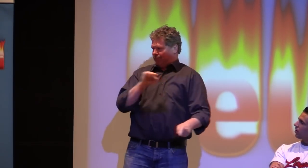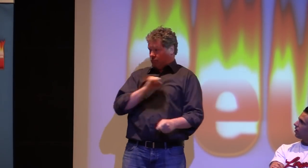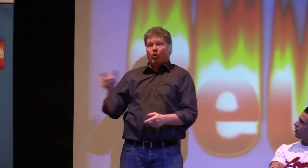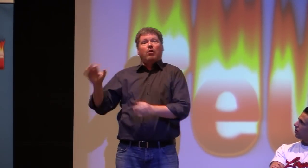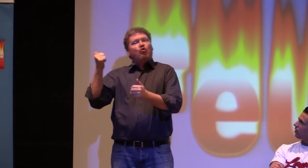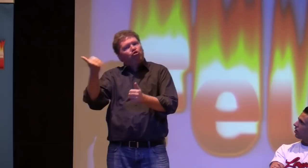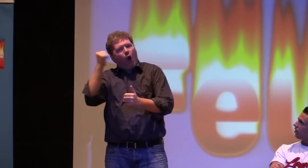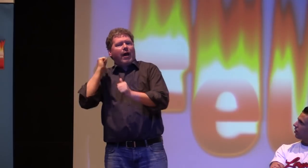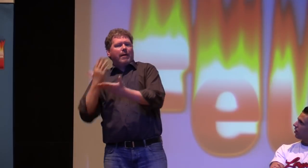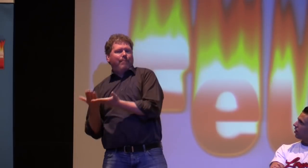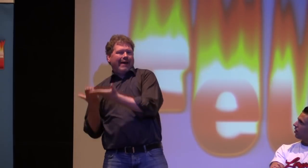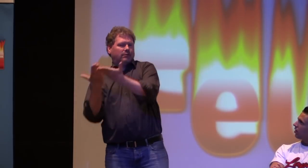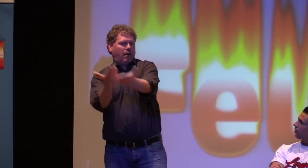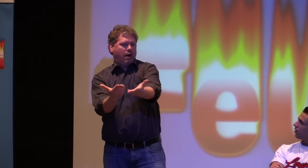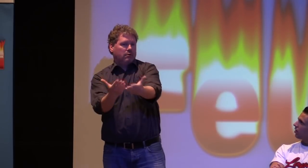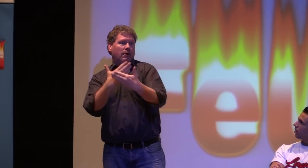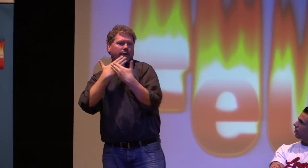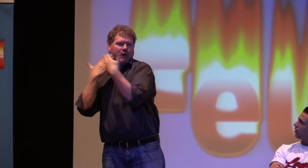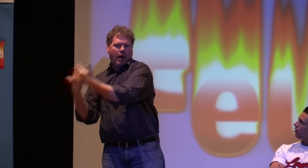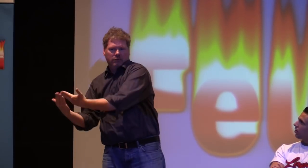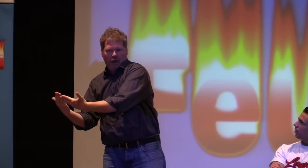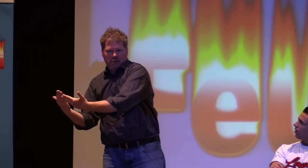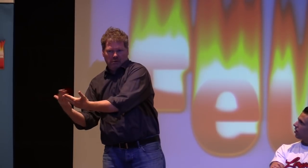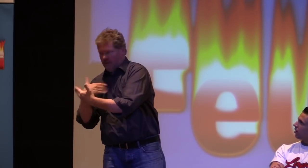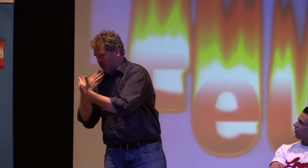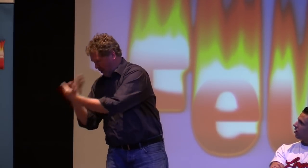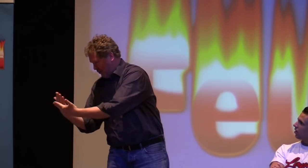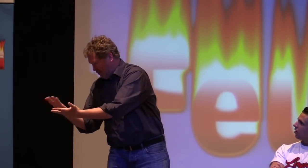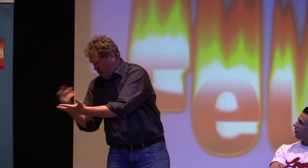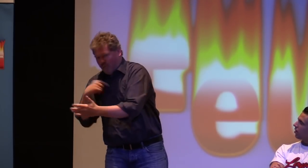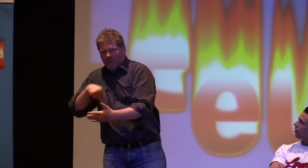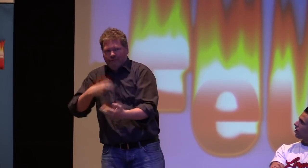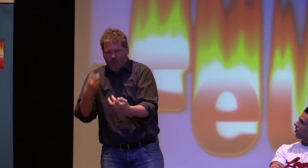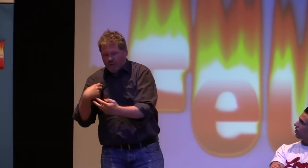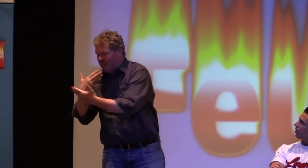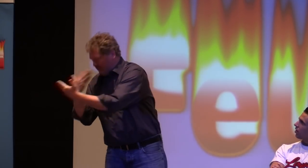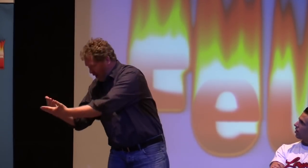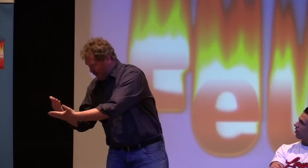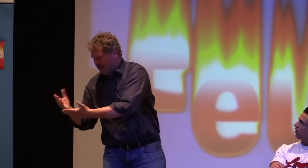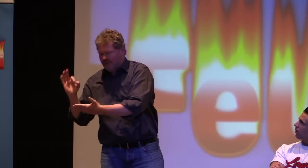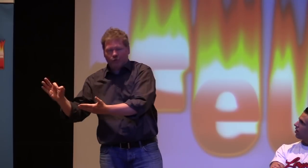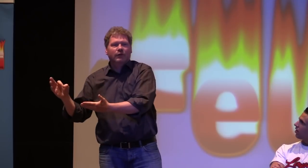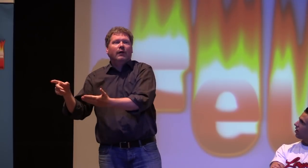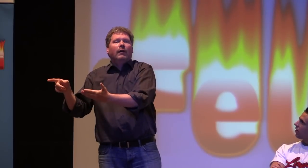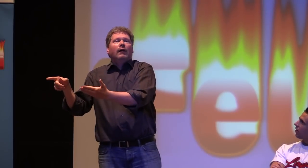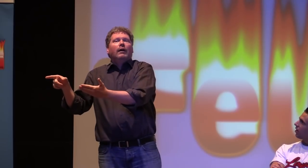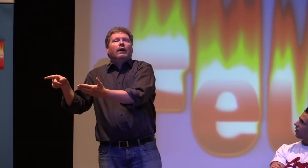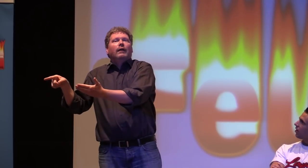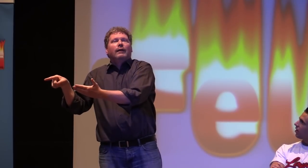durch seine Vorbildung, Informatikstudium, natürlich auch, was so Homepage-Sachen betrifft und so, auch. Ich möchte mich bei dir nochmal recht